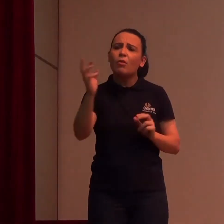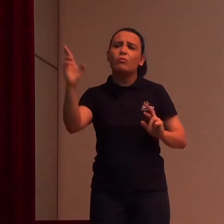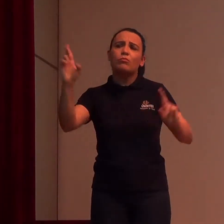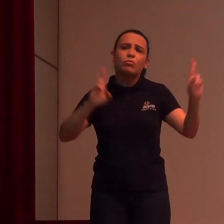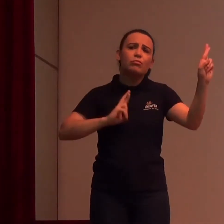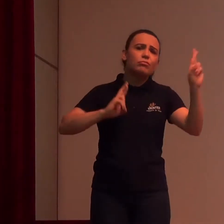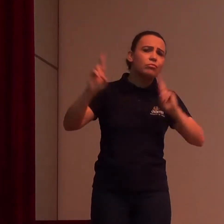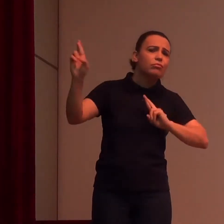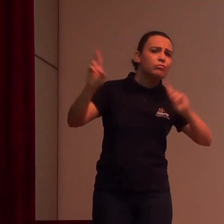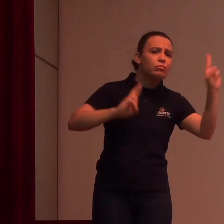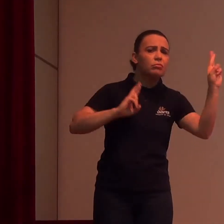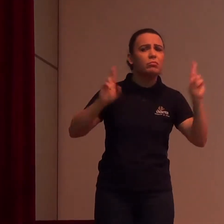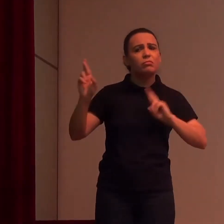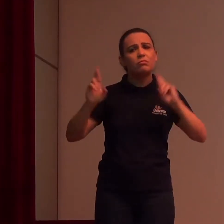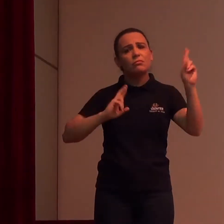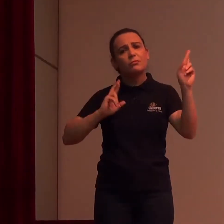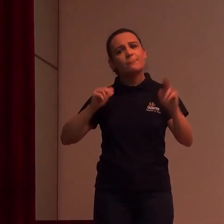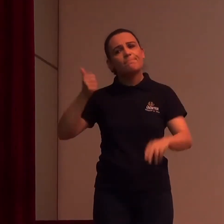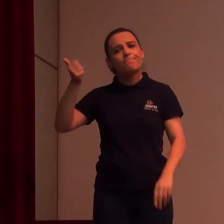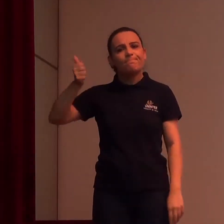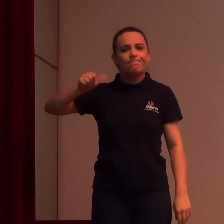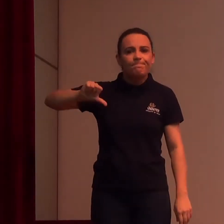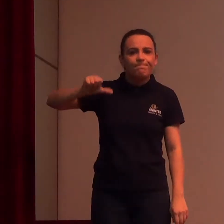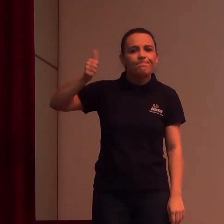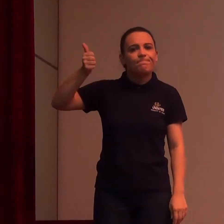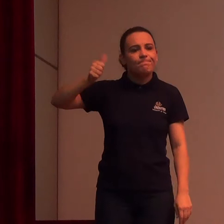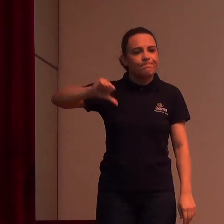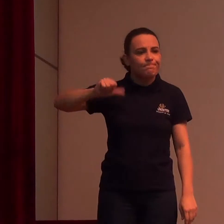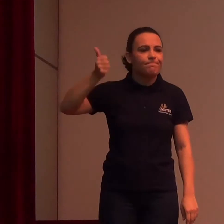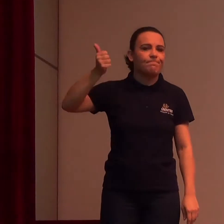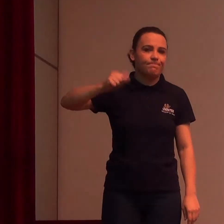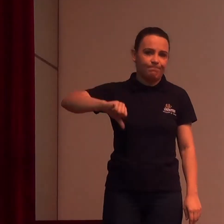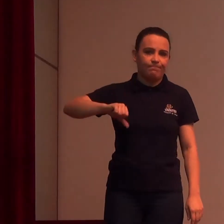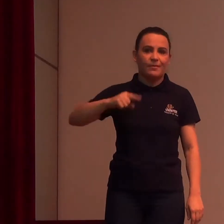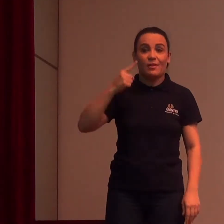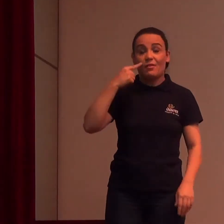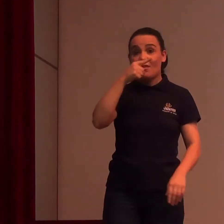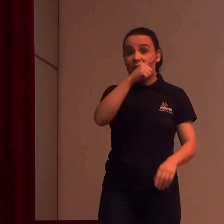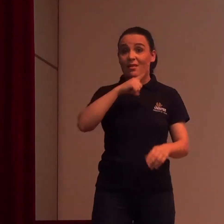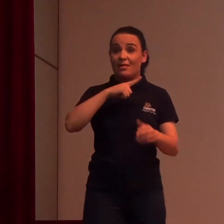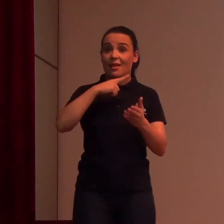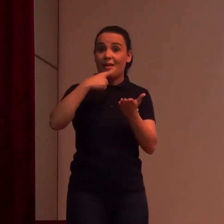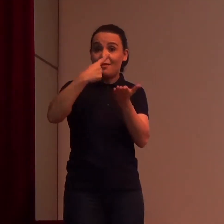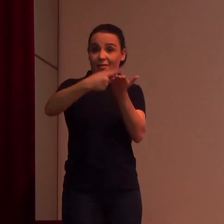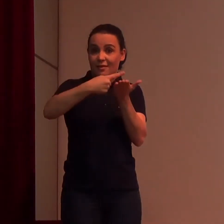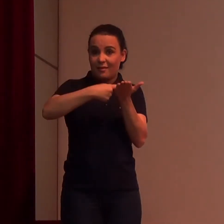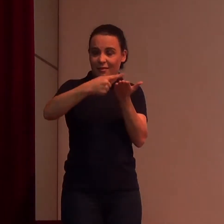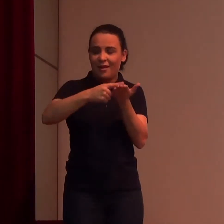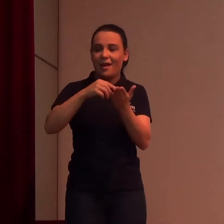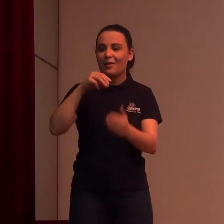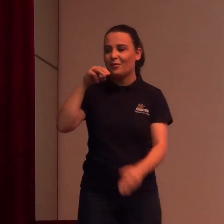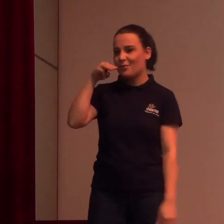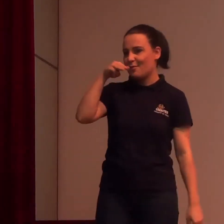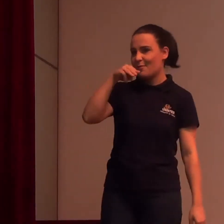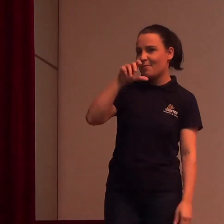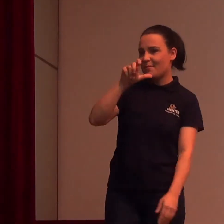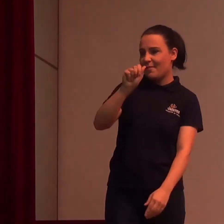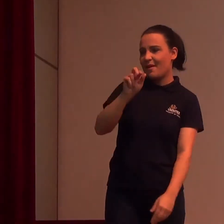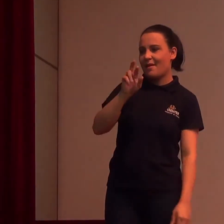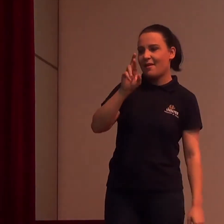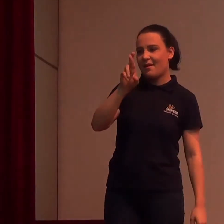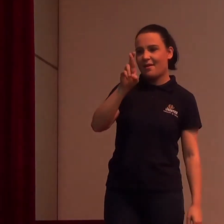muito pouco ainda, né? Por isso que quando tem um tratado de Marrakech que quebra um pouquinho dessas questões,